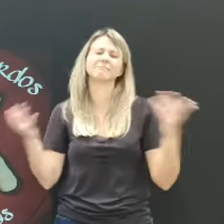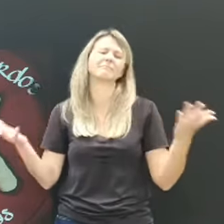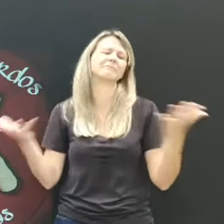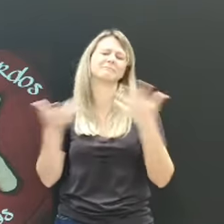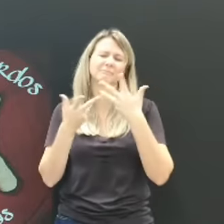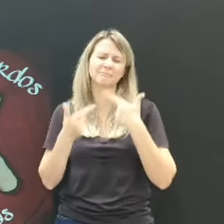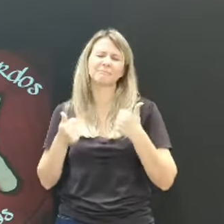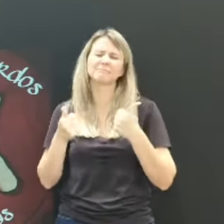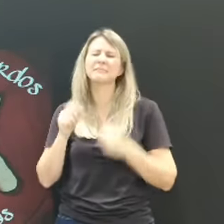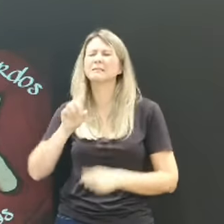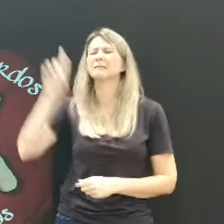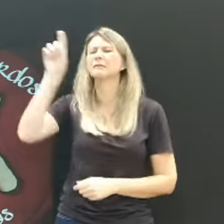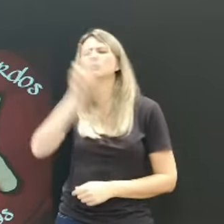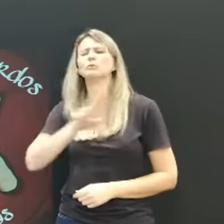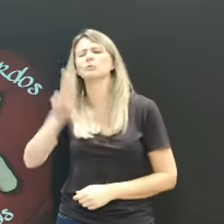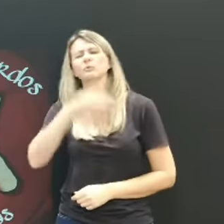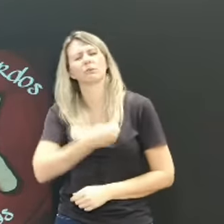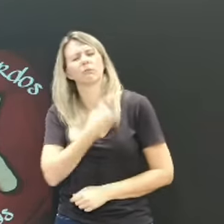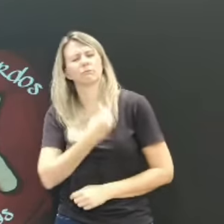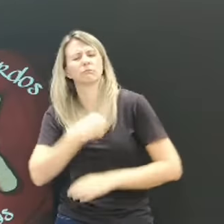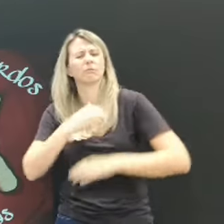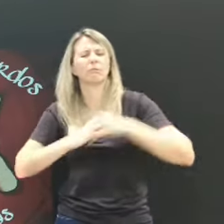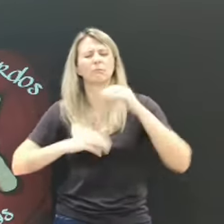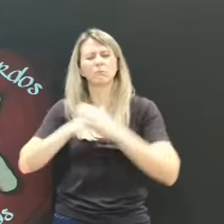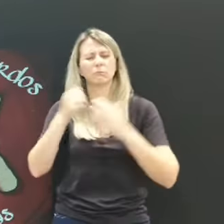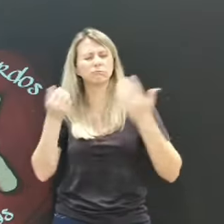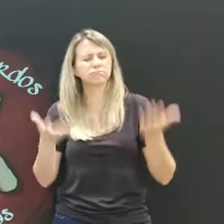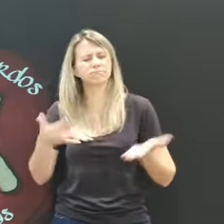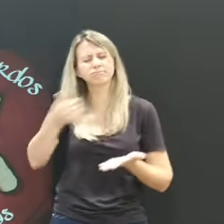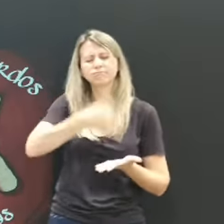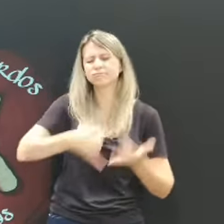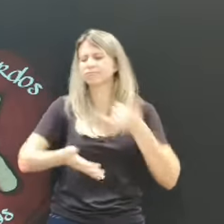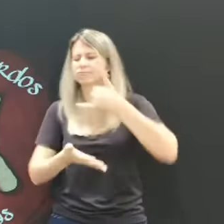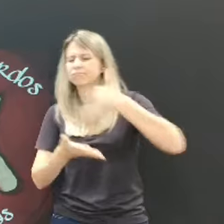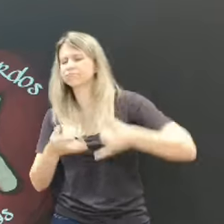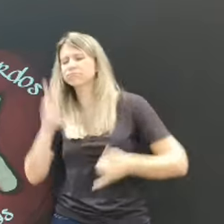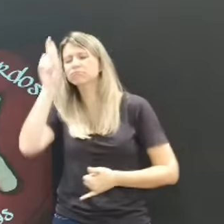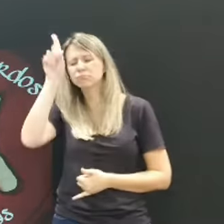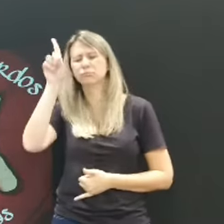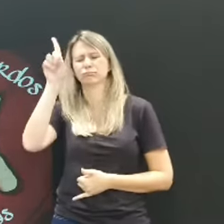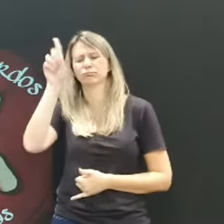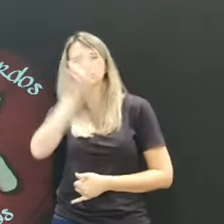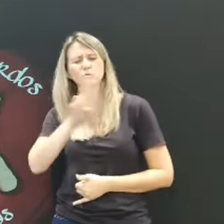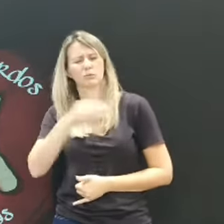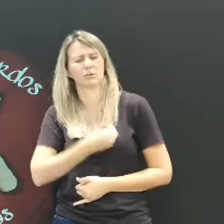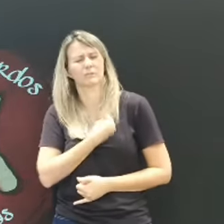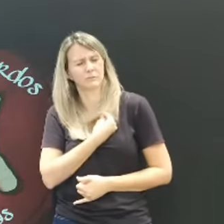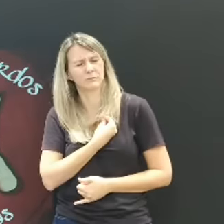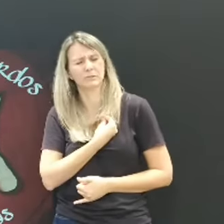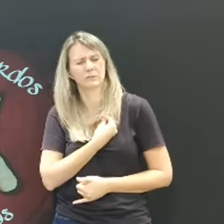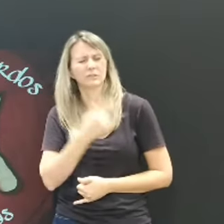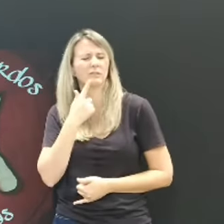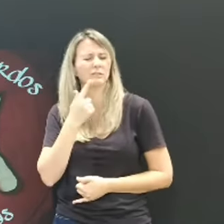estamos começando agora. Deus, usa, Pai, e unge a vida, Senhor, da Gi, que